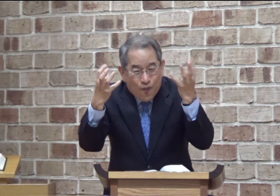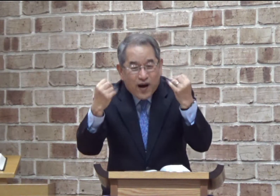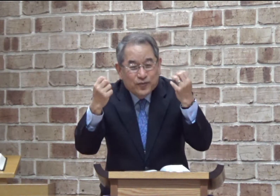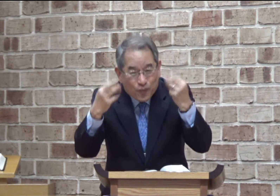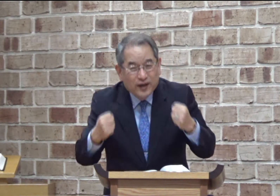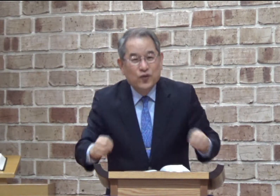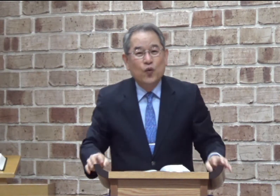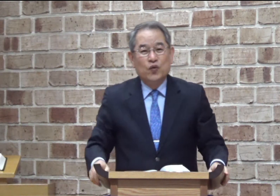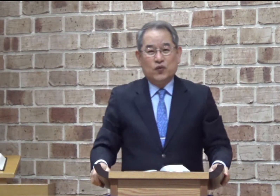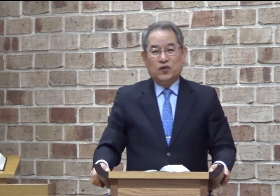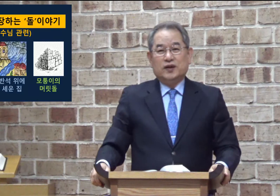반석에서